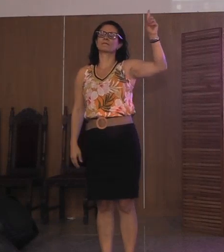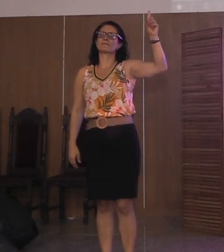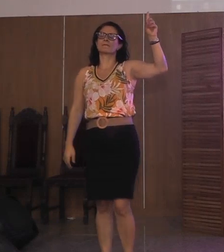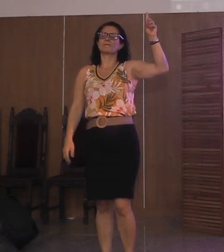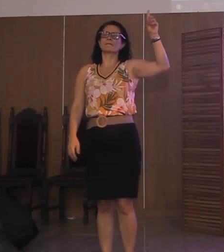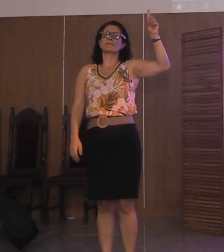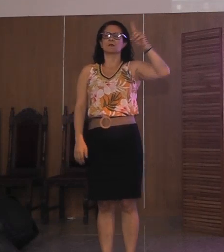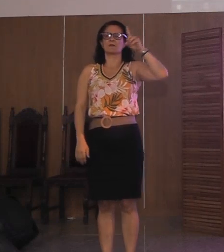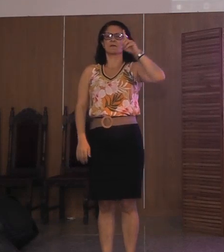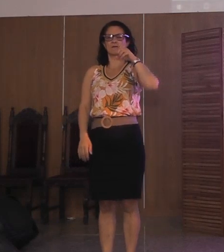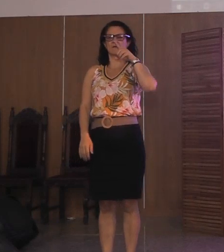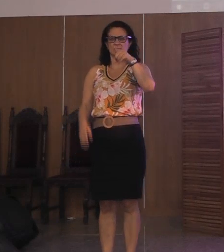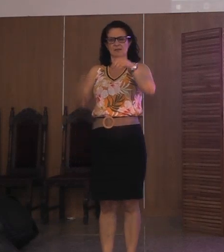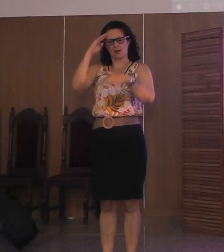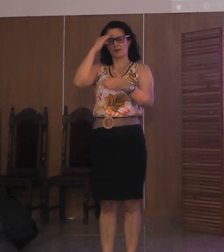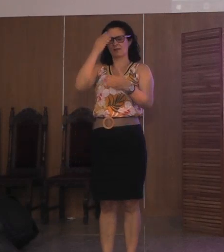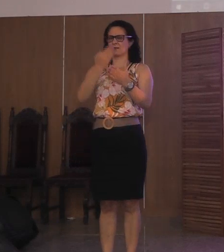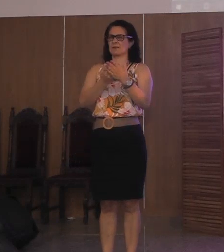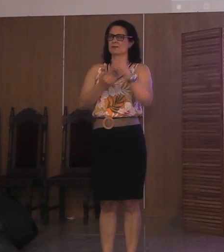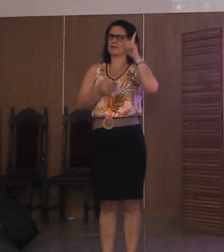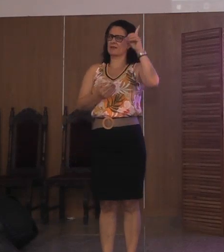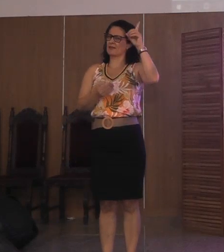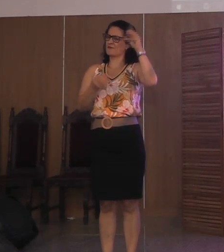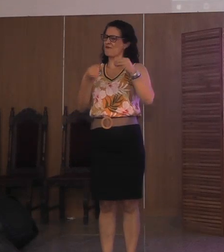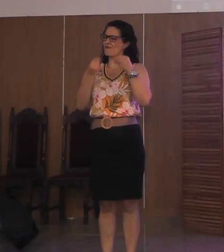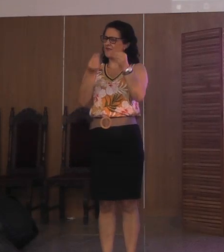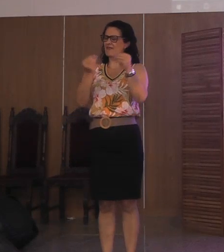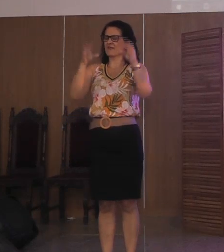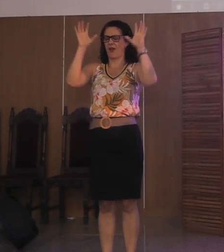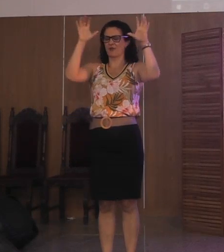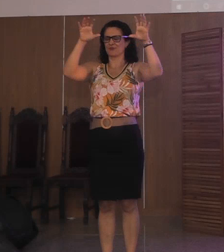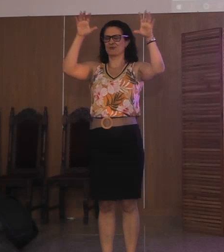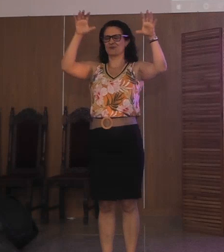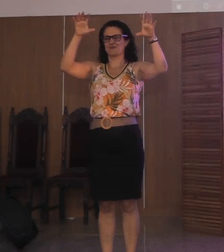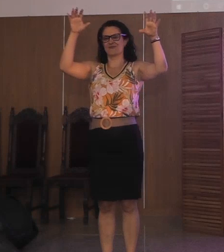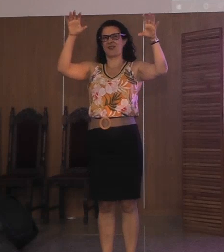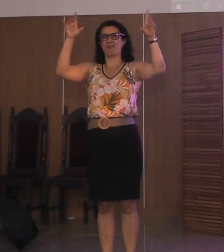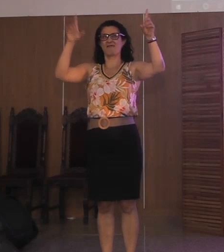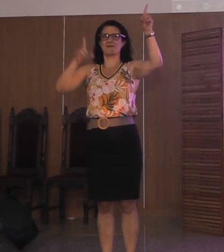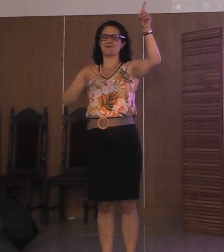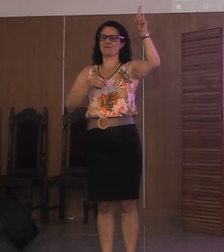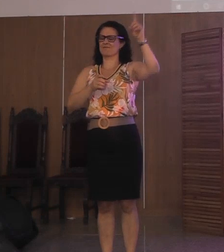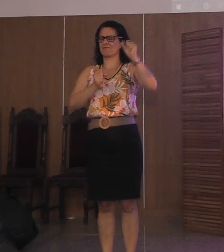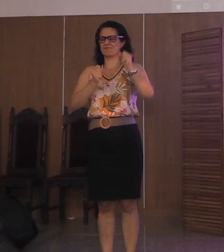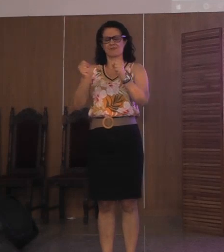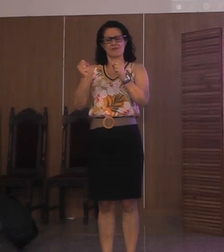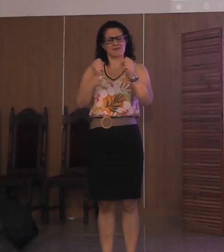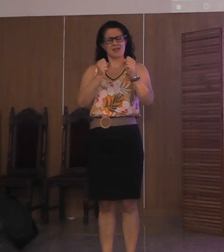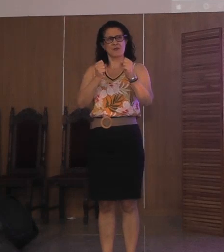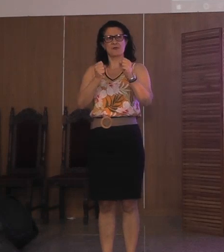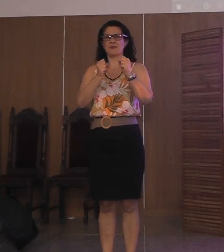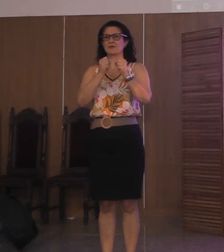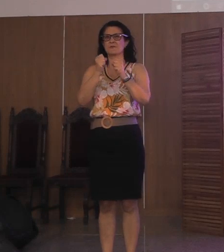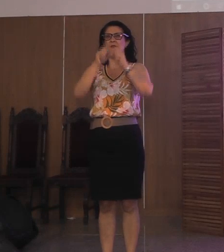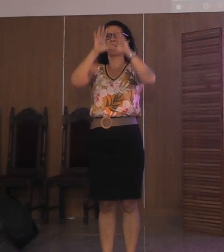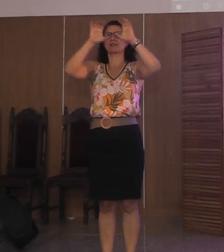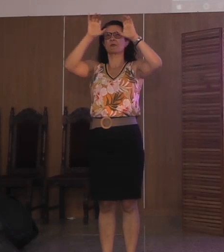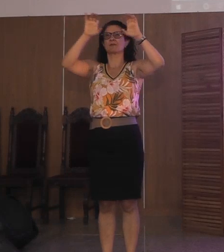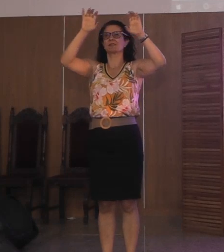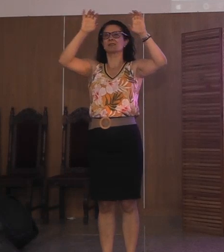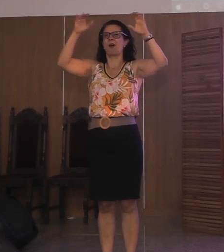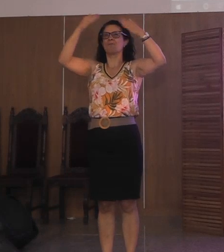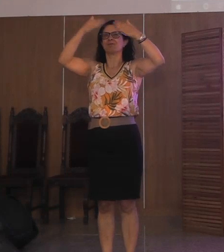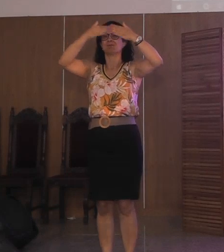Você crê nisso? Você crê que Deus, Ele é poderoso para abrir as comportas, né? Para liberar